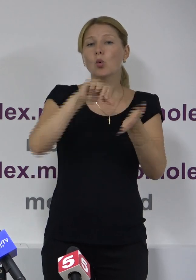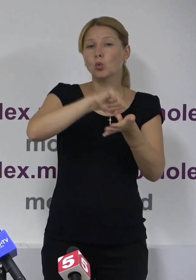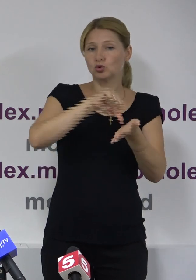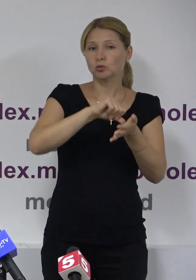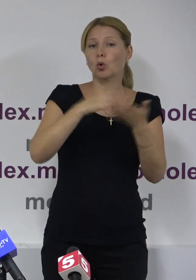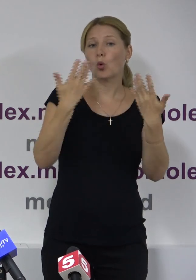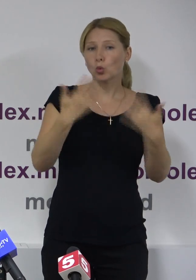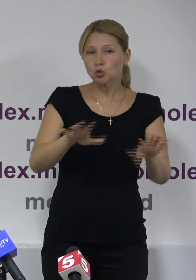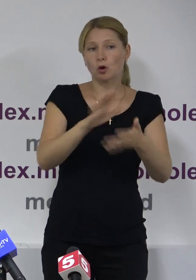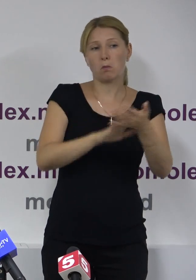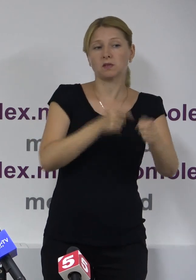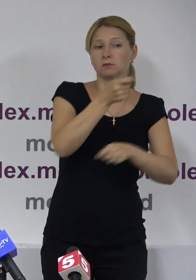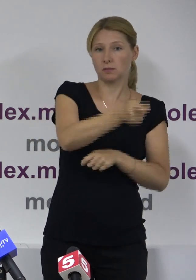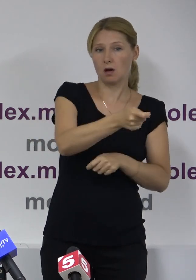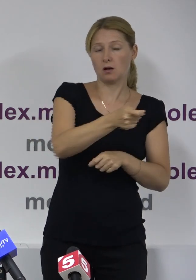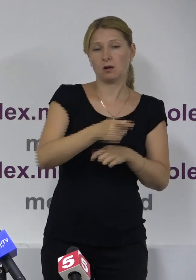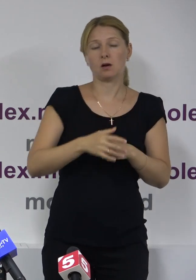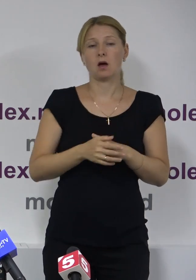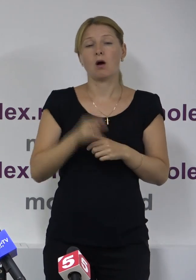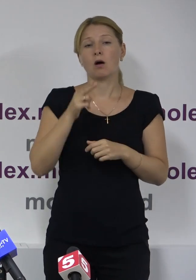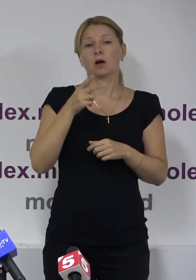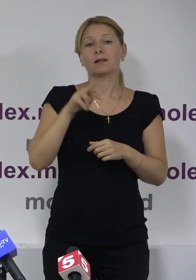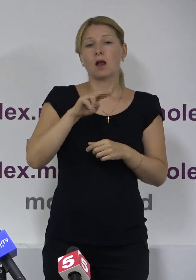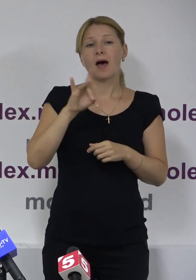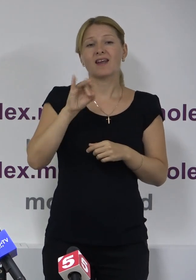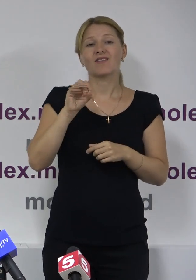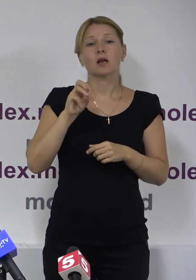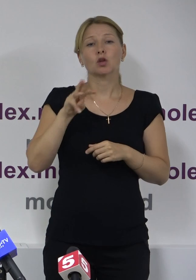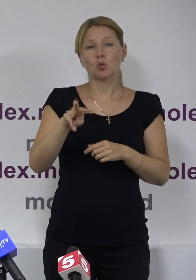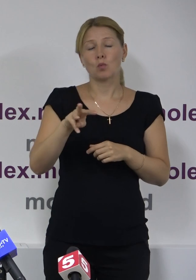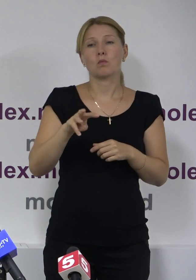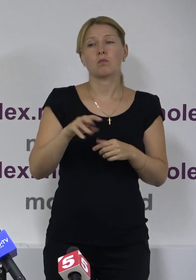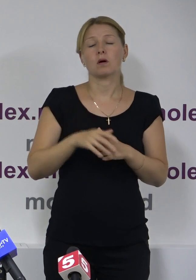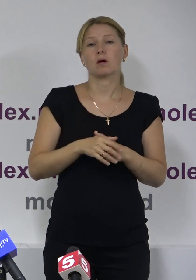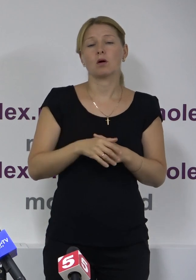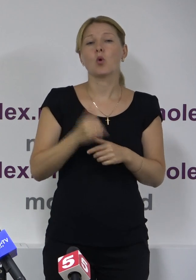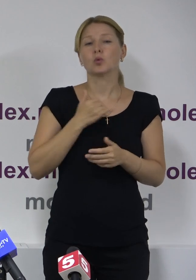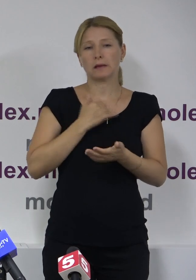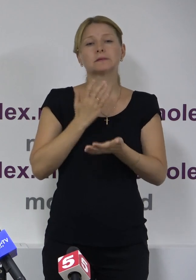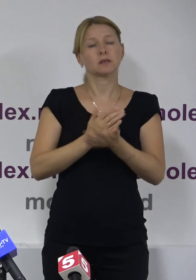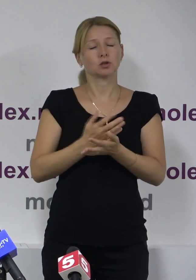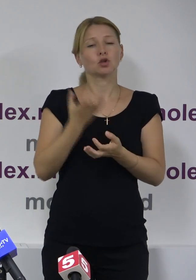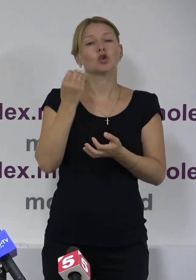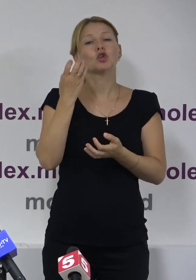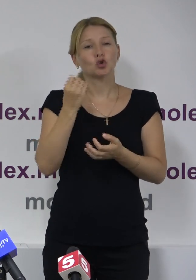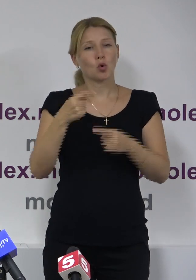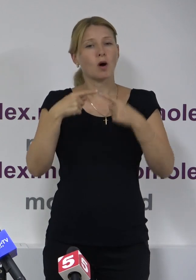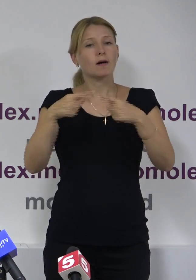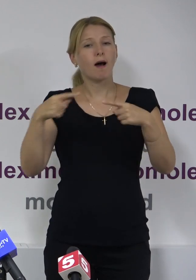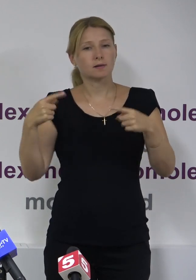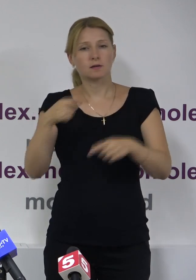la alegerile prezidențiale. Pentru referendumul constituțional deja avem mai multe formațiuni politice care